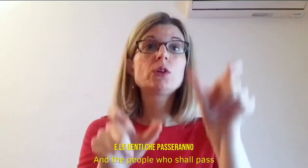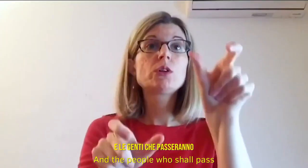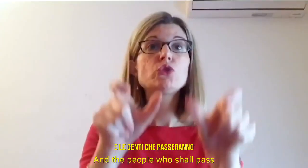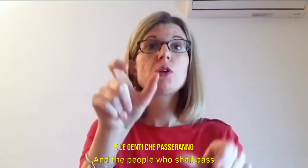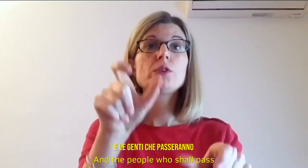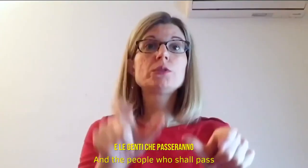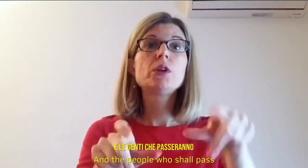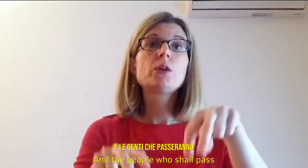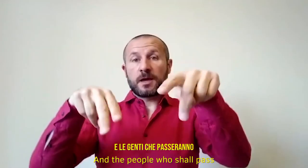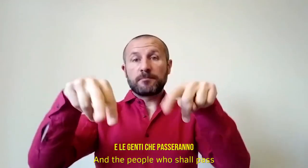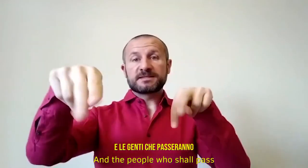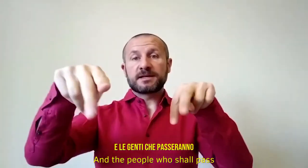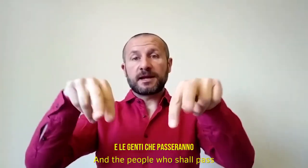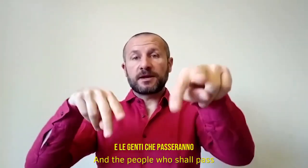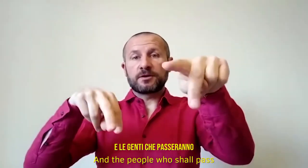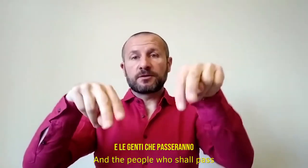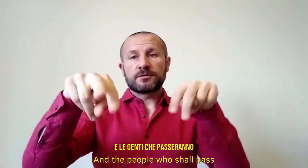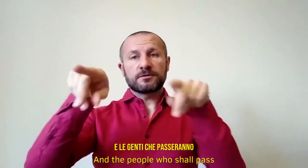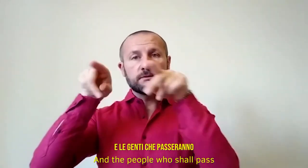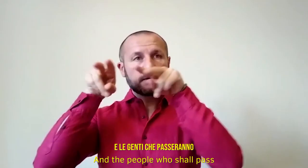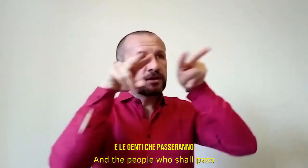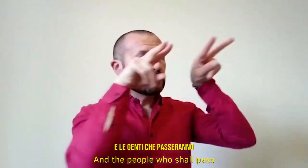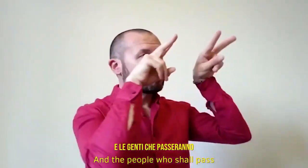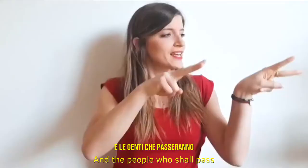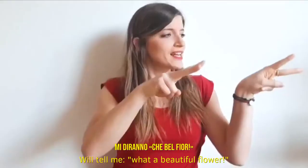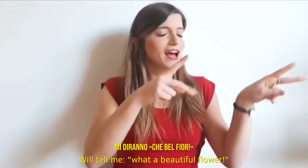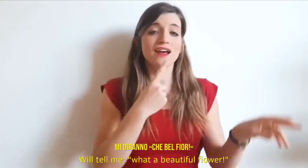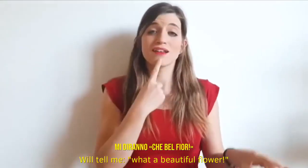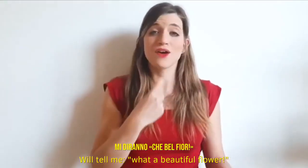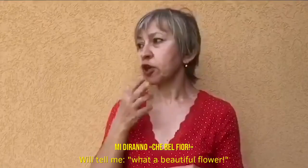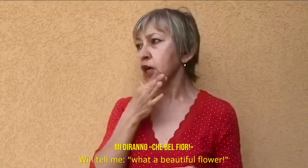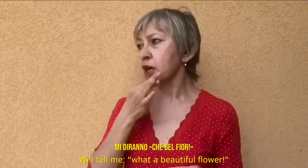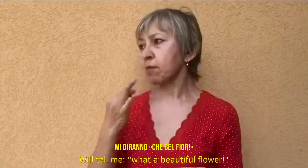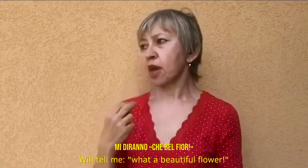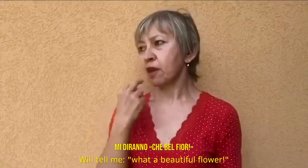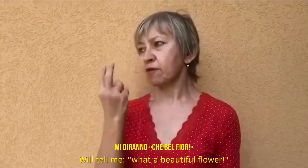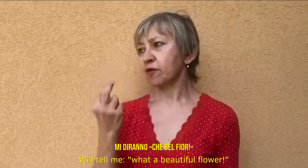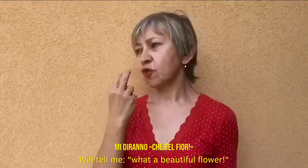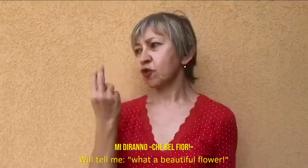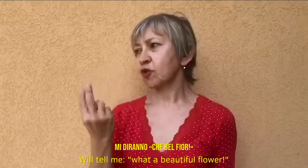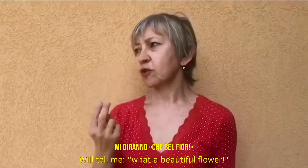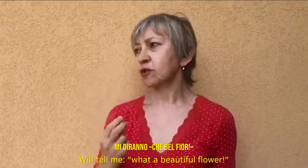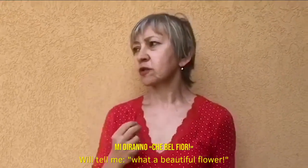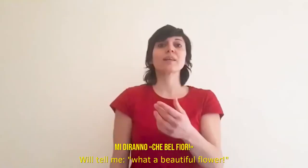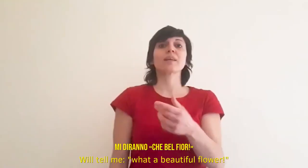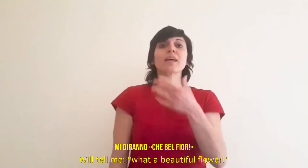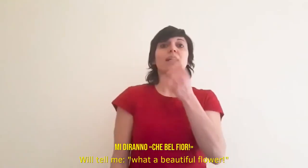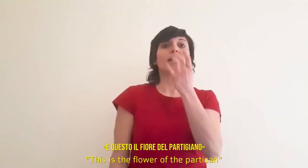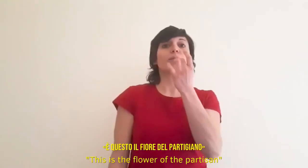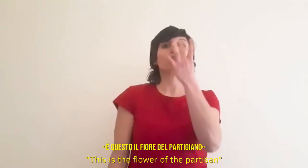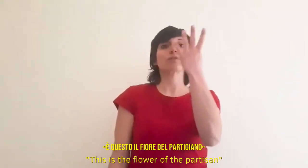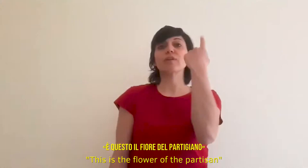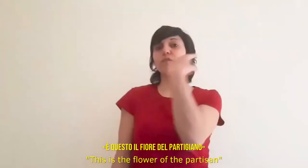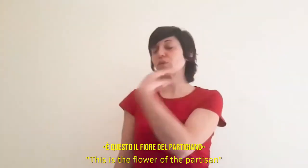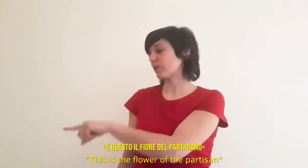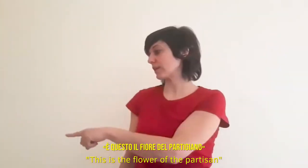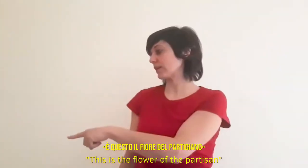seppellire